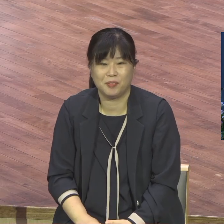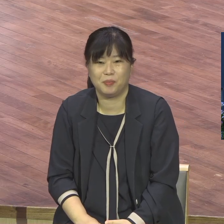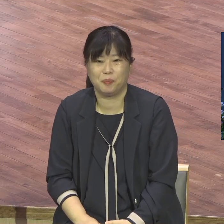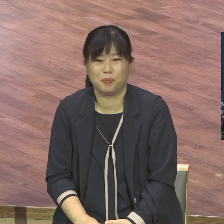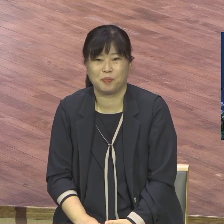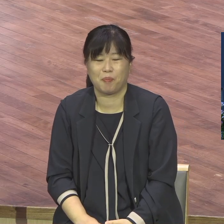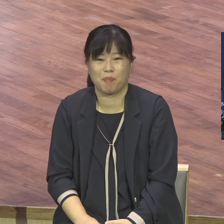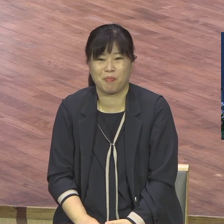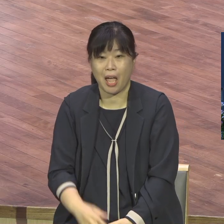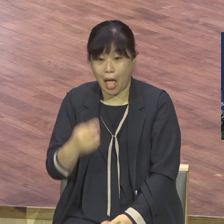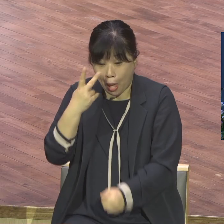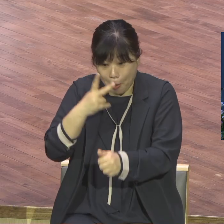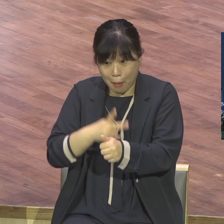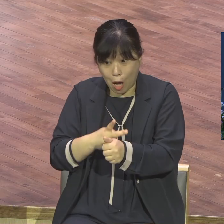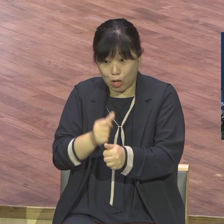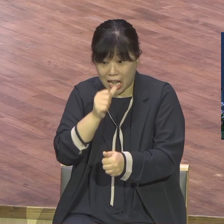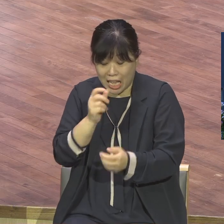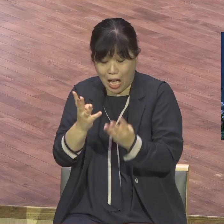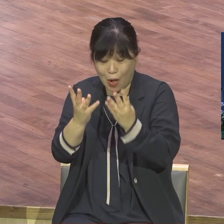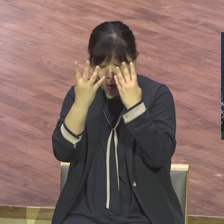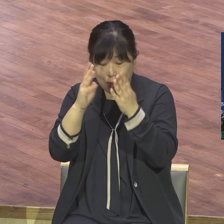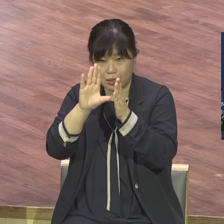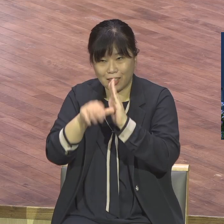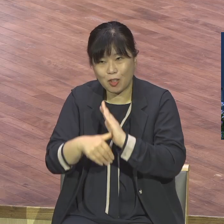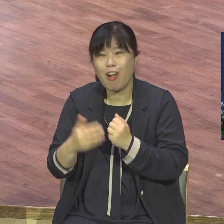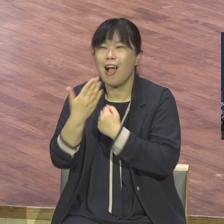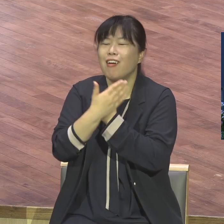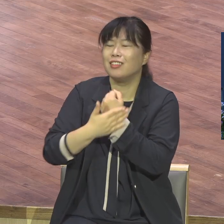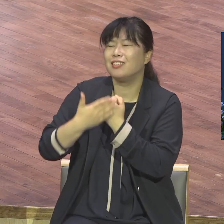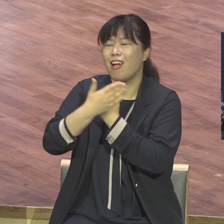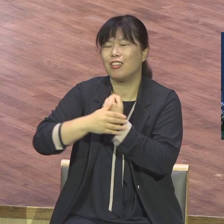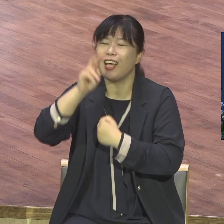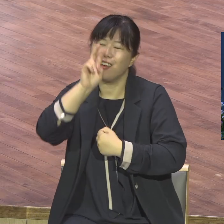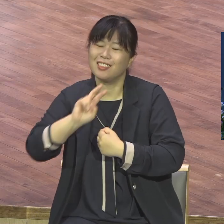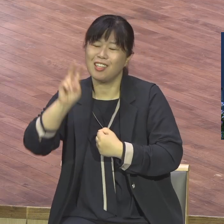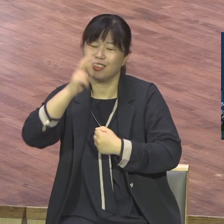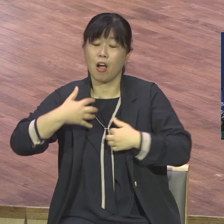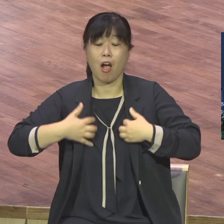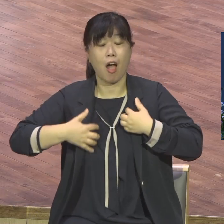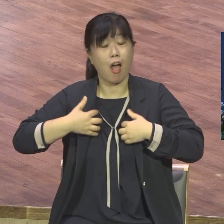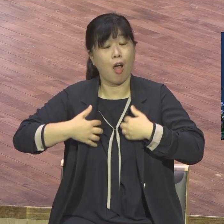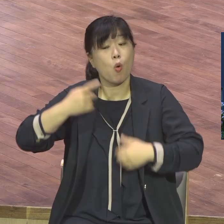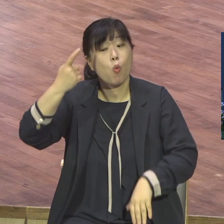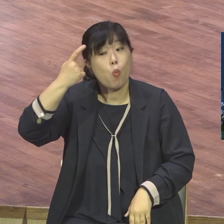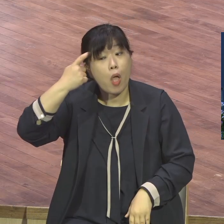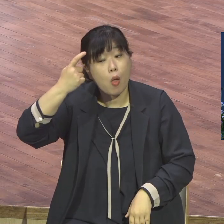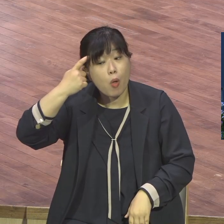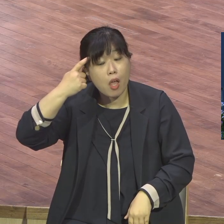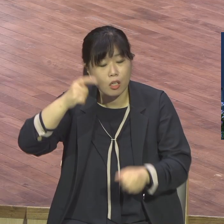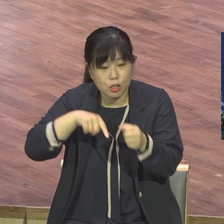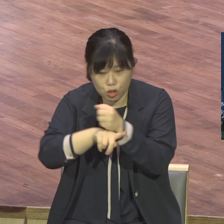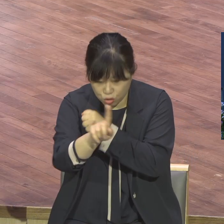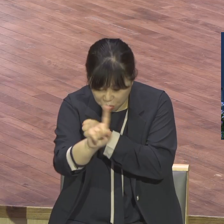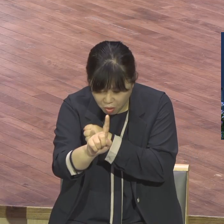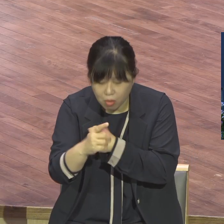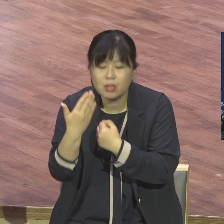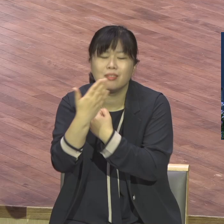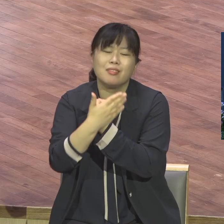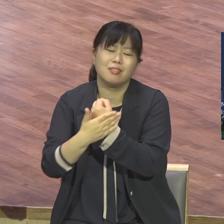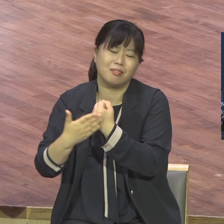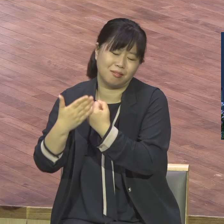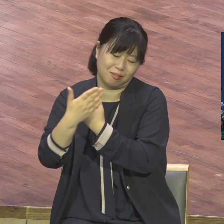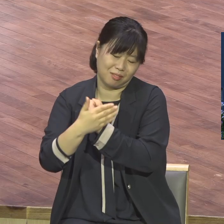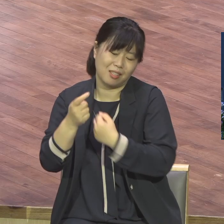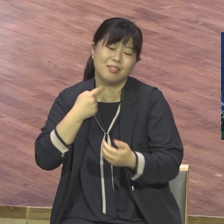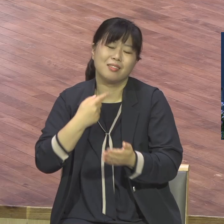찬양했습니다. 모든 것이 은혜다. 모든 것을 은혜의 관점에서 보니까 어떻게 돼요? 은혜입니다. 은혜. 모든 은혜의 관점에 보니